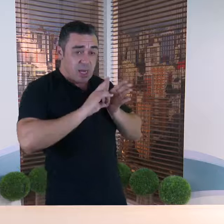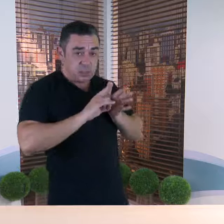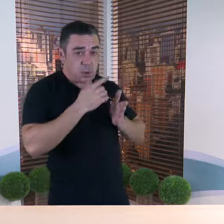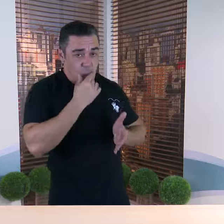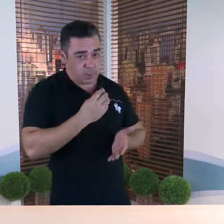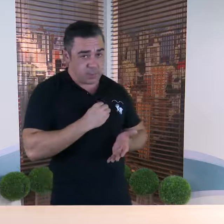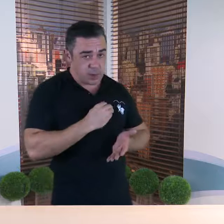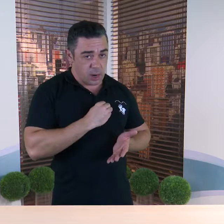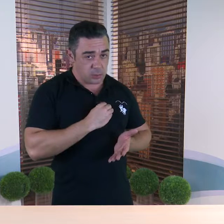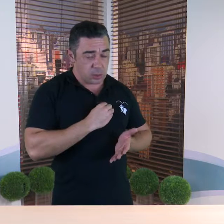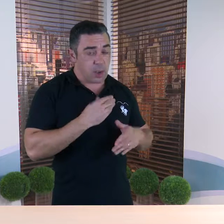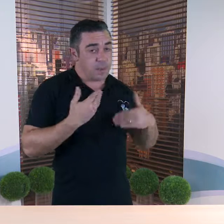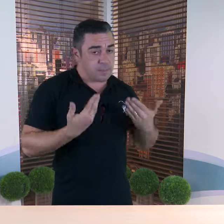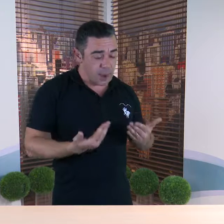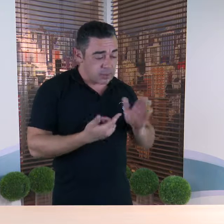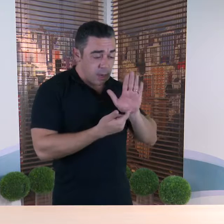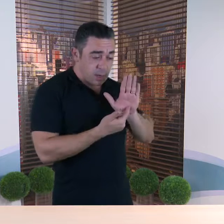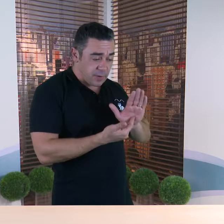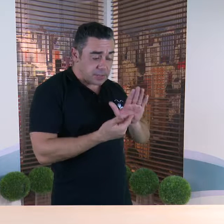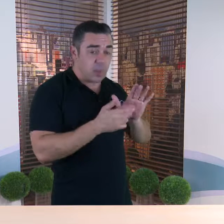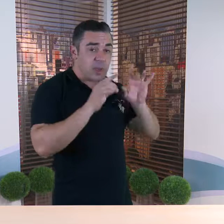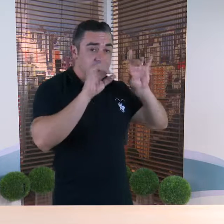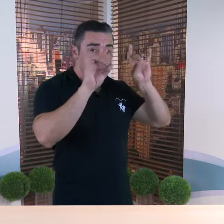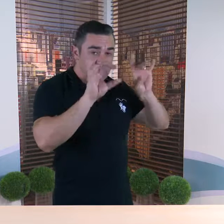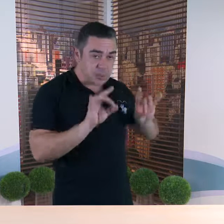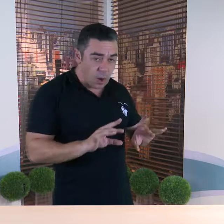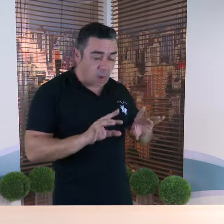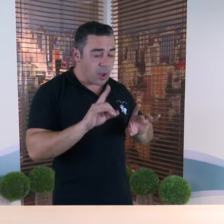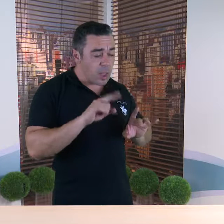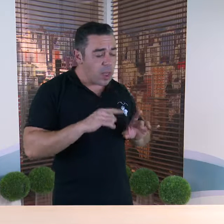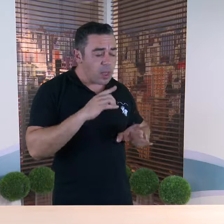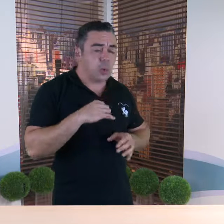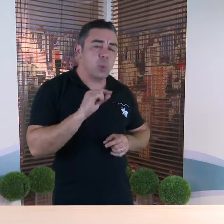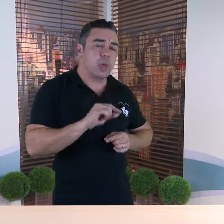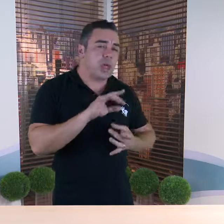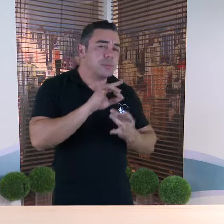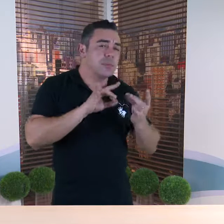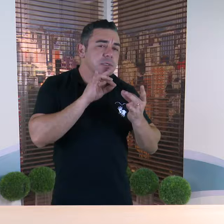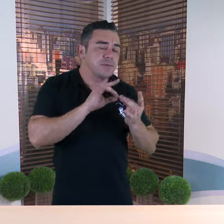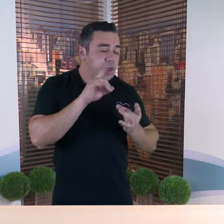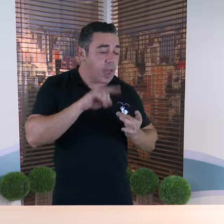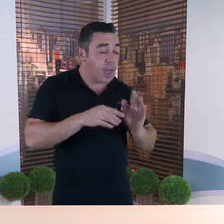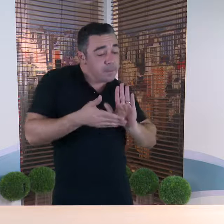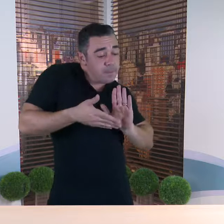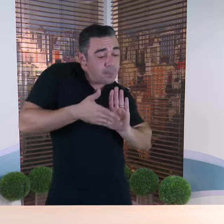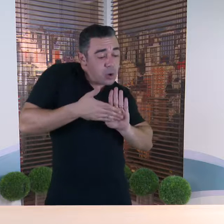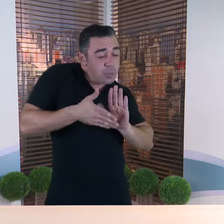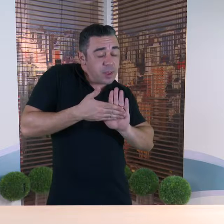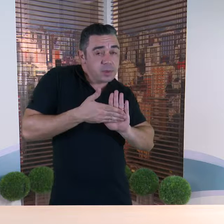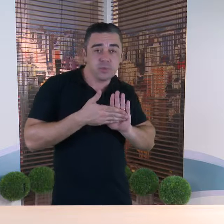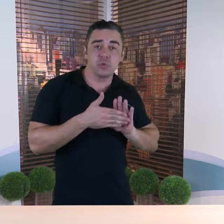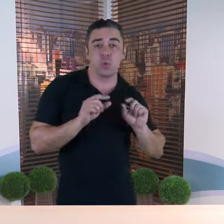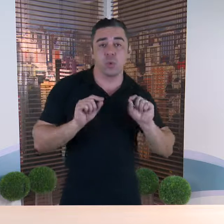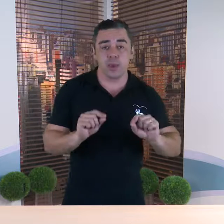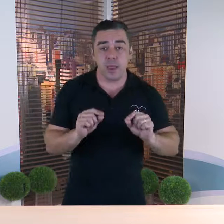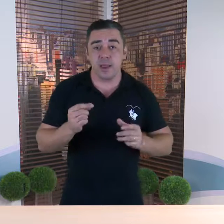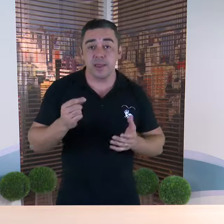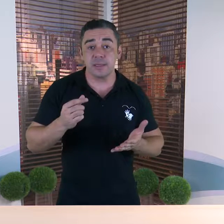queda, a revelação especial é primeiramente entendida em termos de propósito redentor.